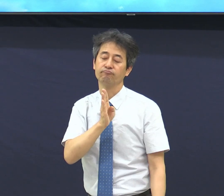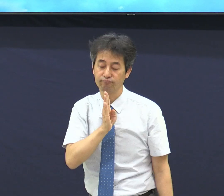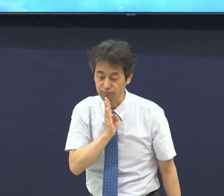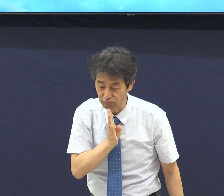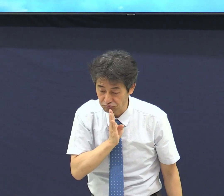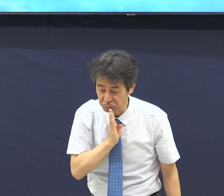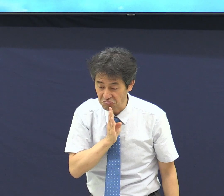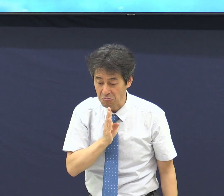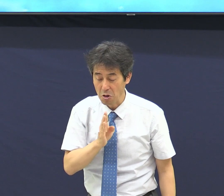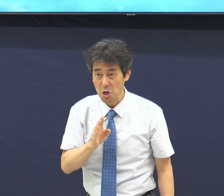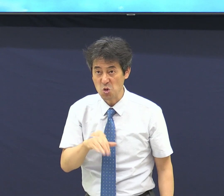섭리라는 것이죠.